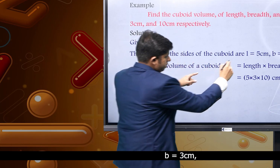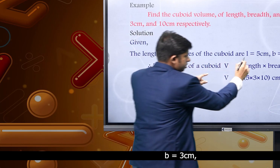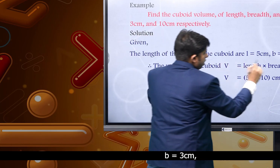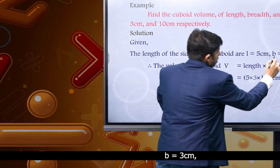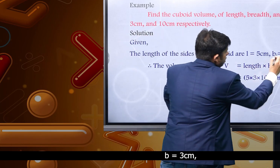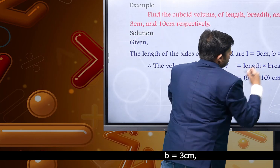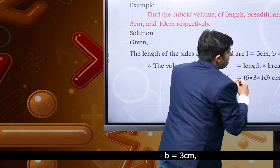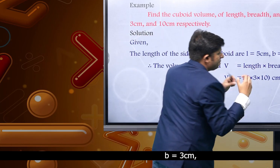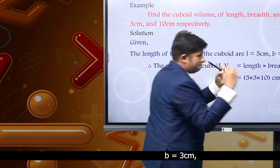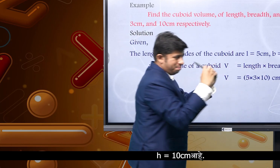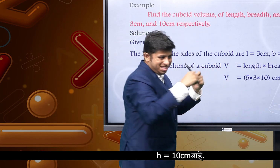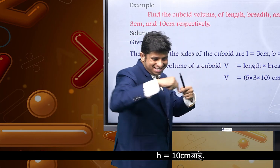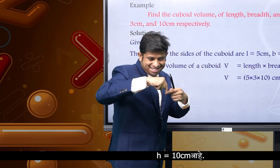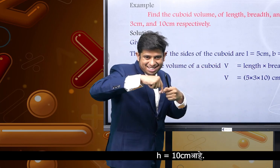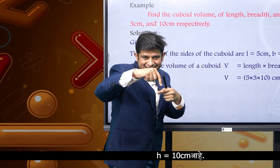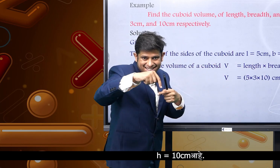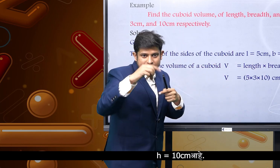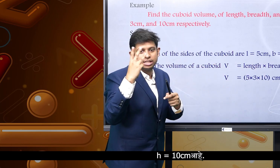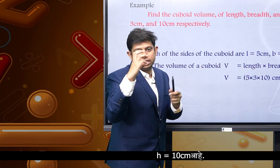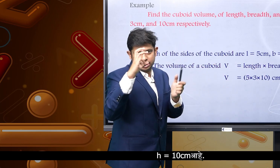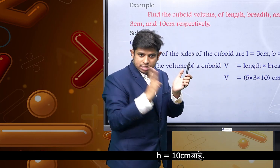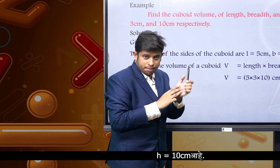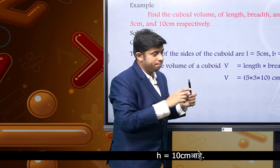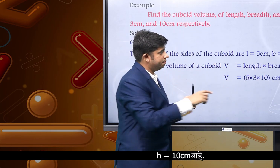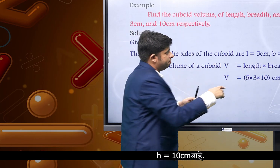3 सेंटीमीटर आणि H बरोबर 10 सेंटीमीटर आहे.